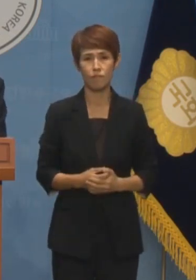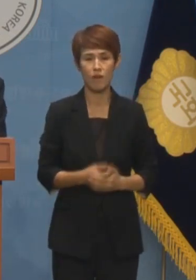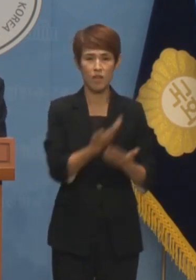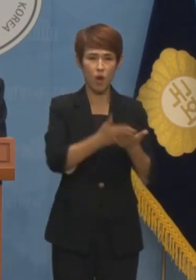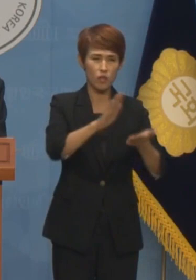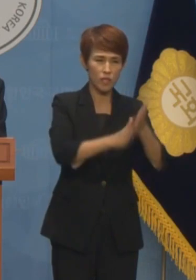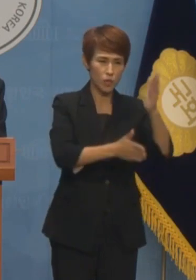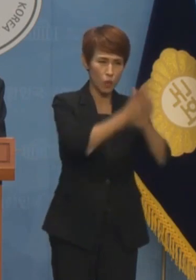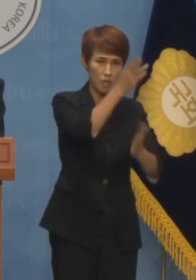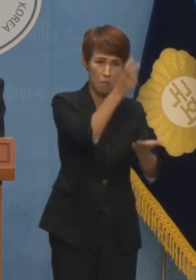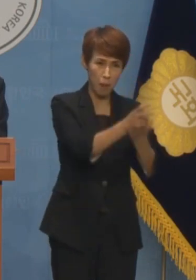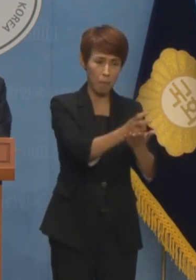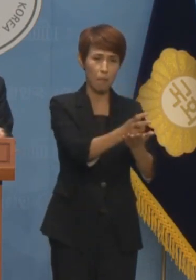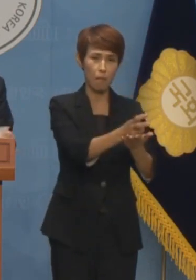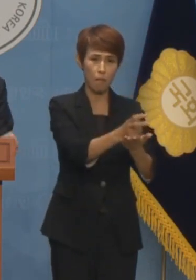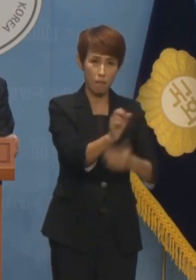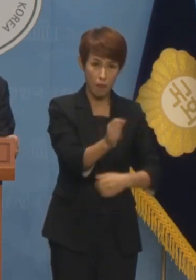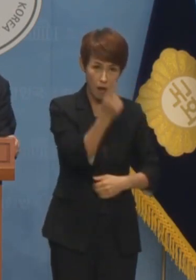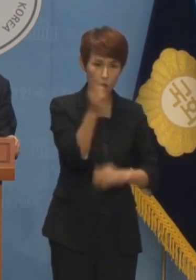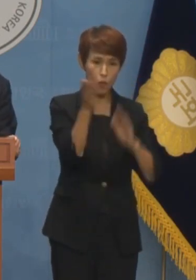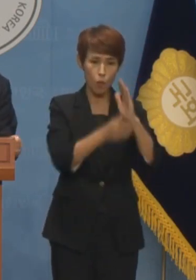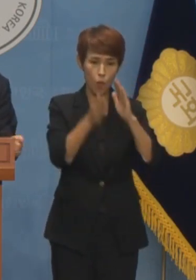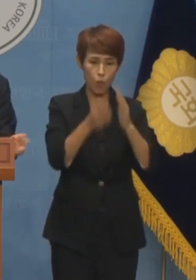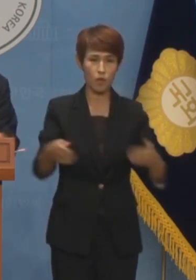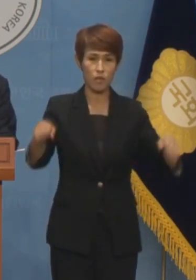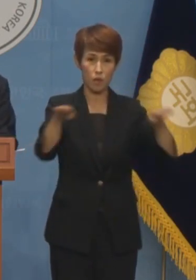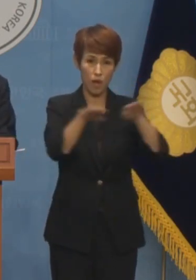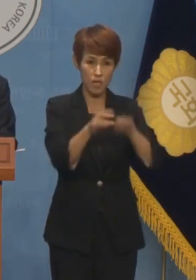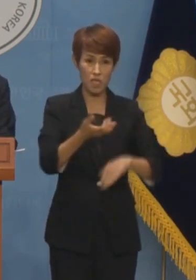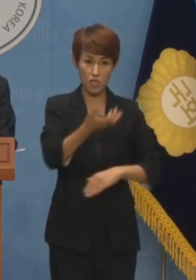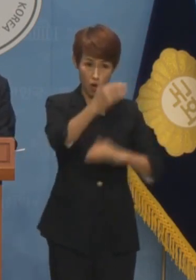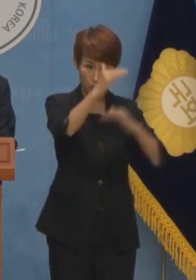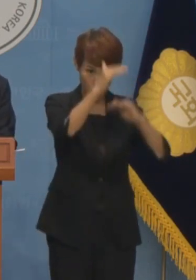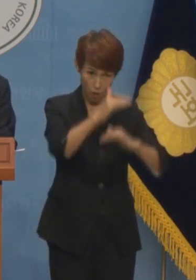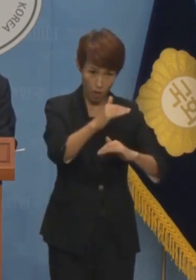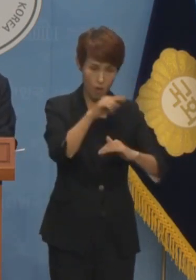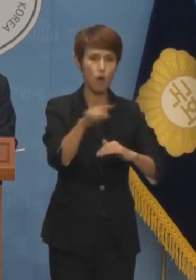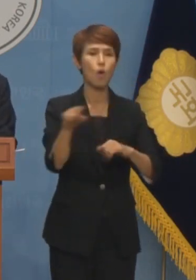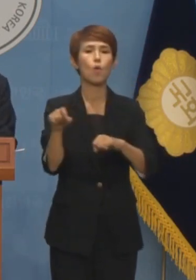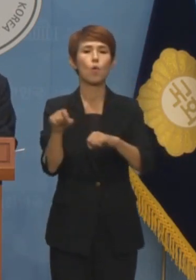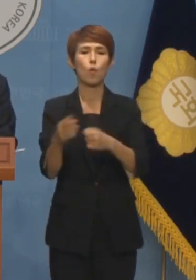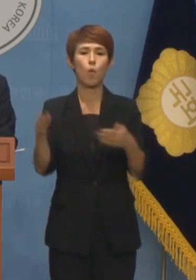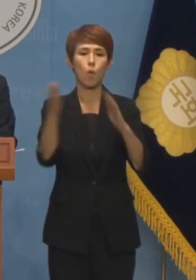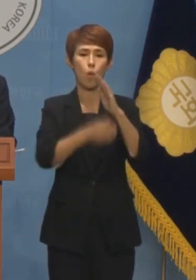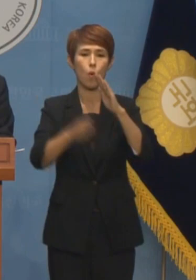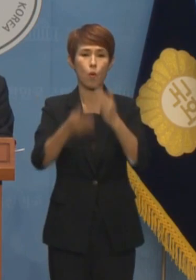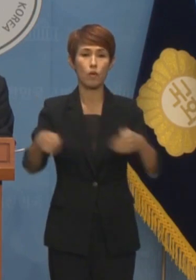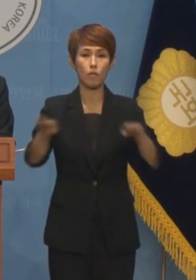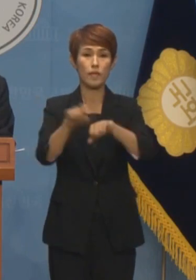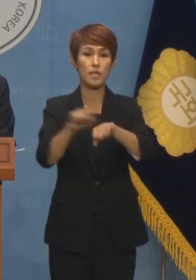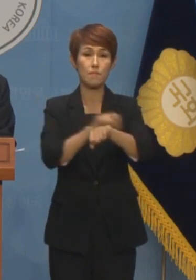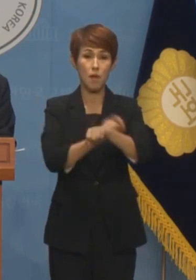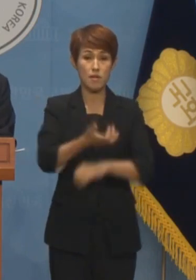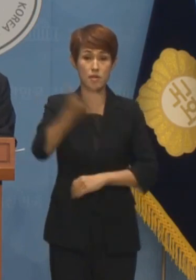묶여있던 공공기관 이전에 관한 내용을 공공기관 이전 특별법안으로 재탄생시킨